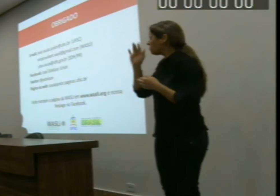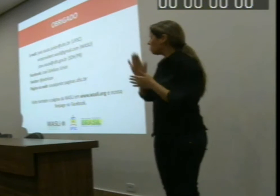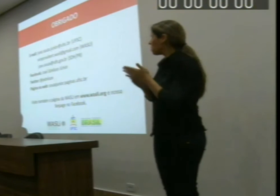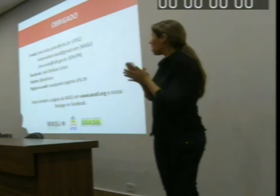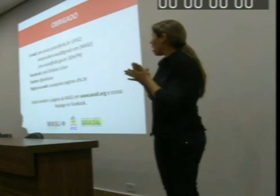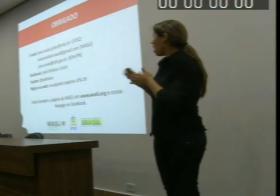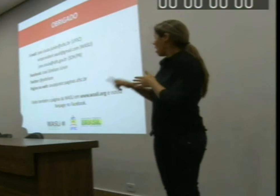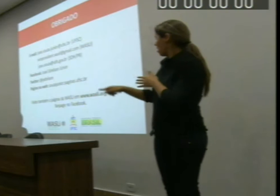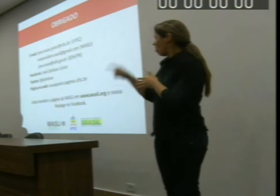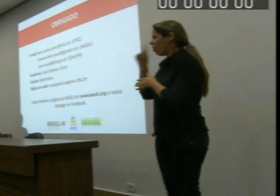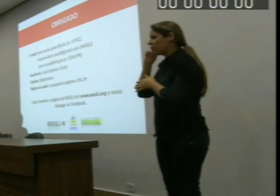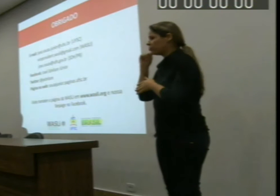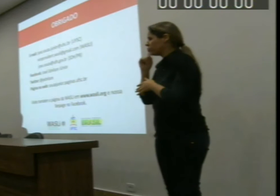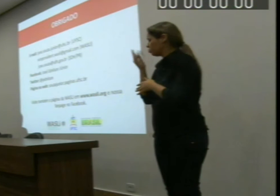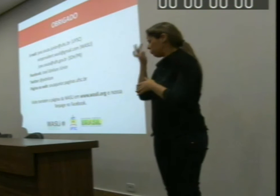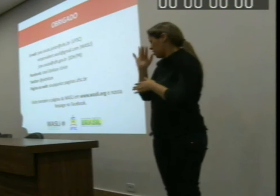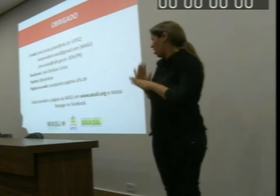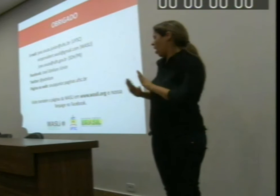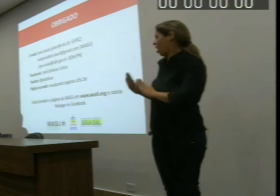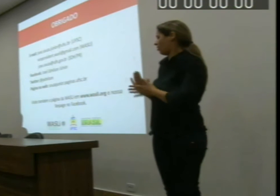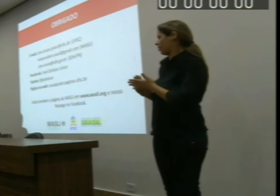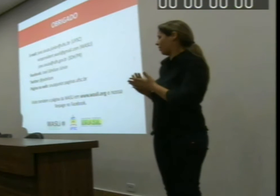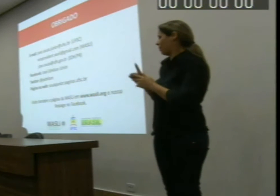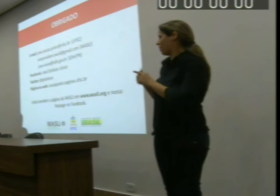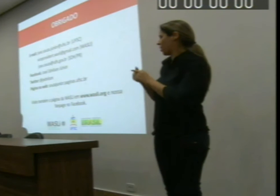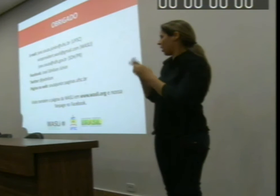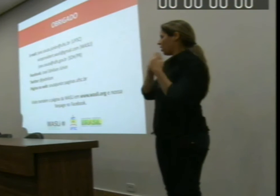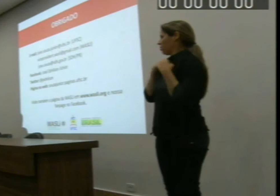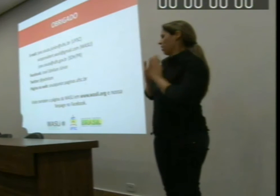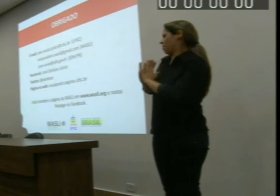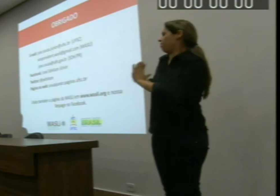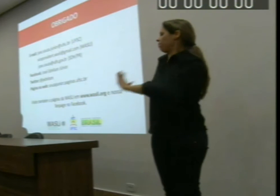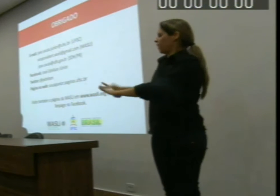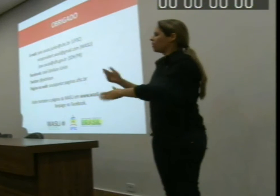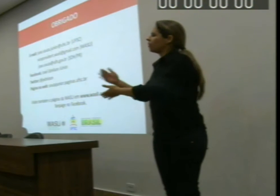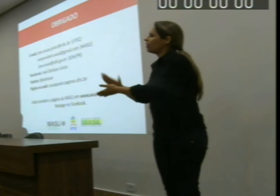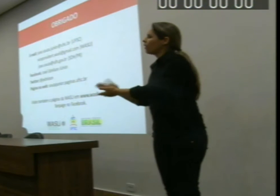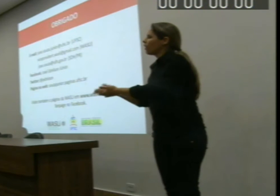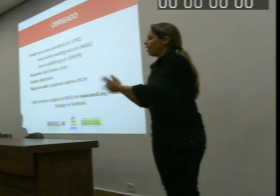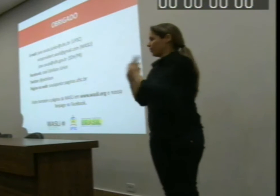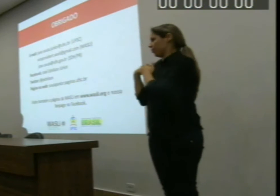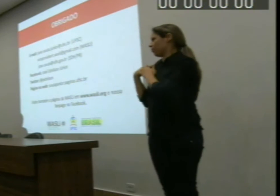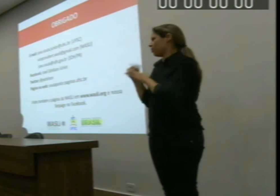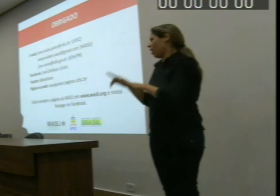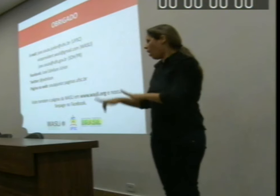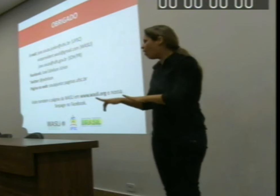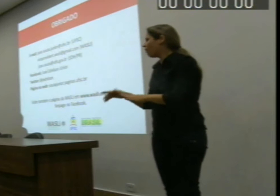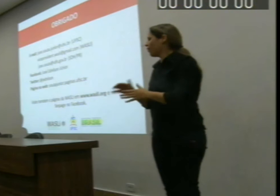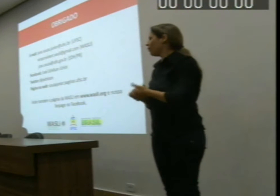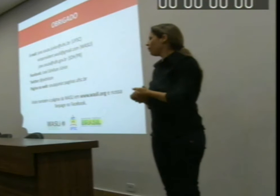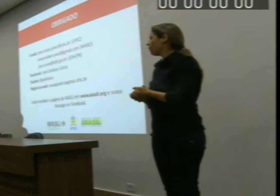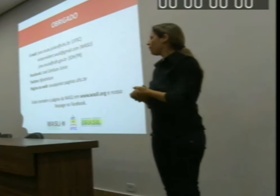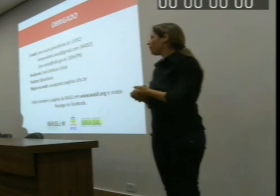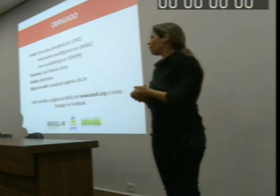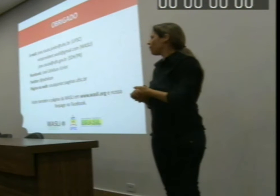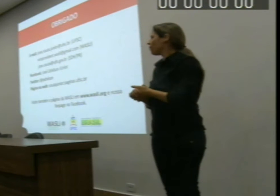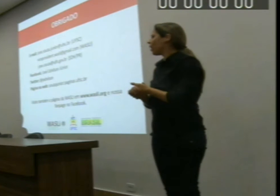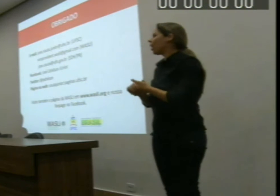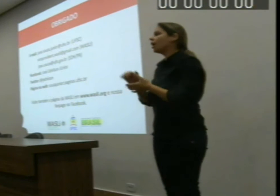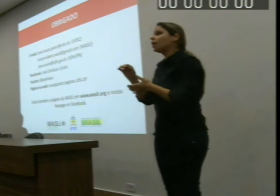ela deveria né est transmitindo o conhecimento para o aluno e o o papel do interte era